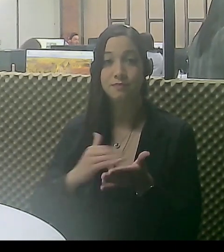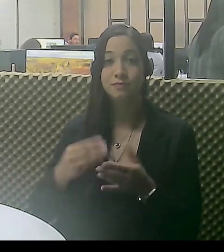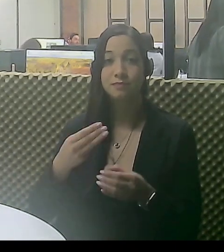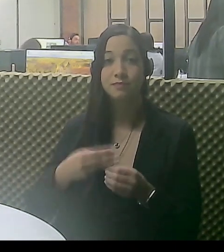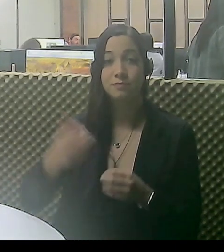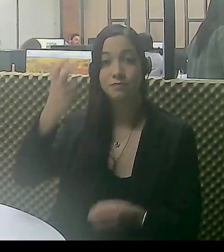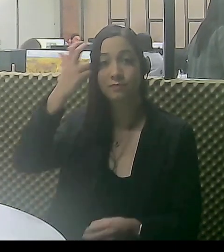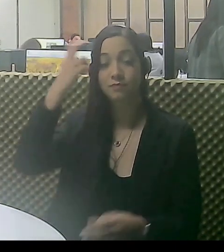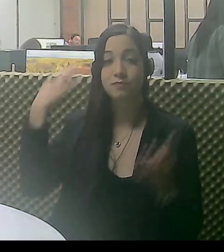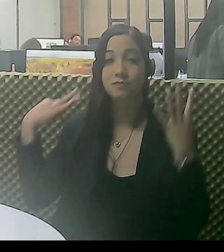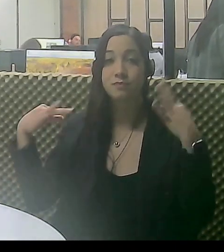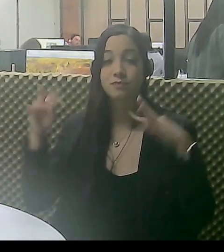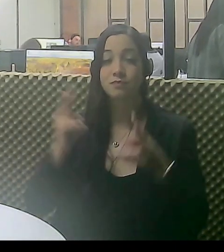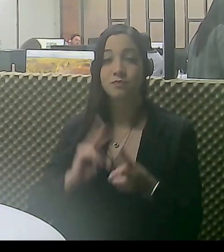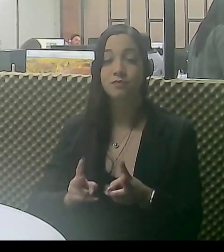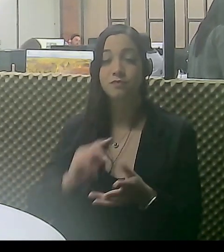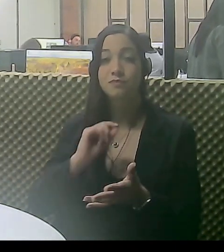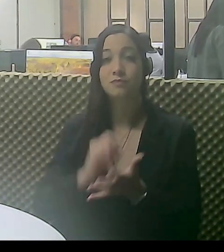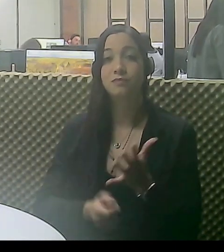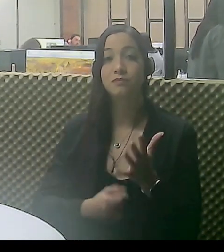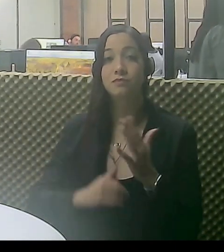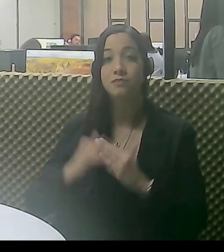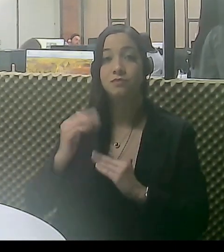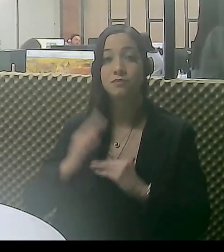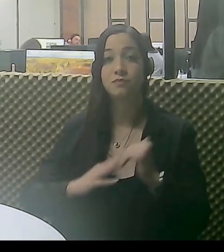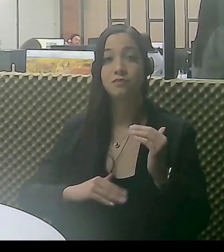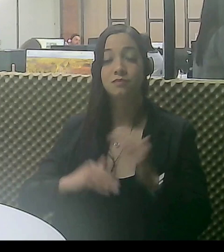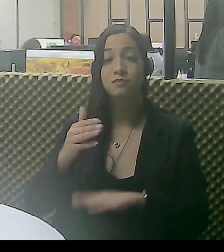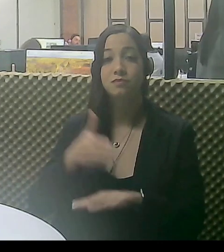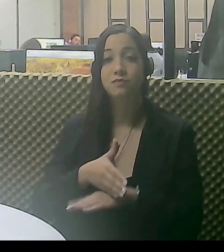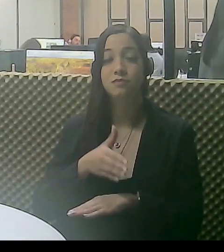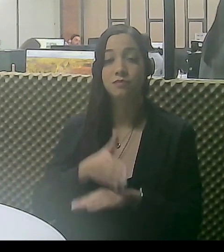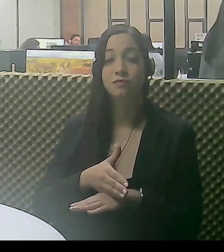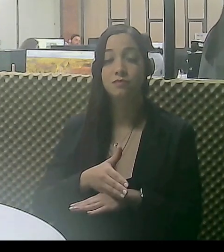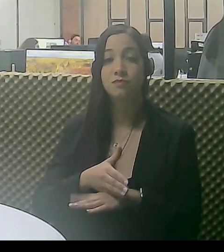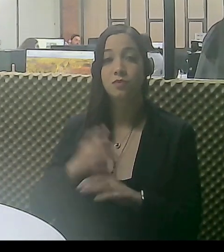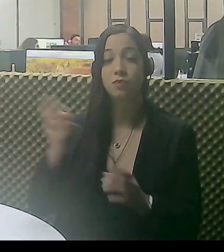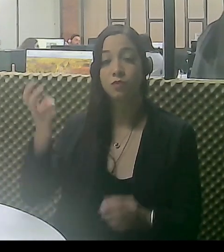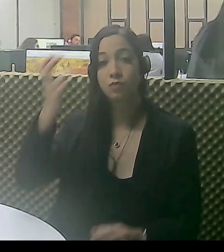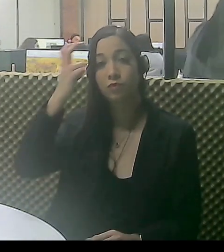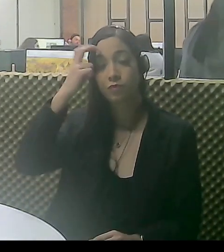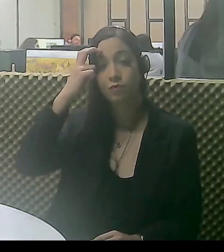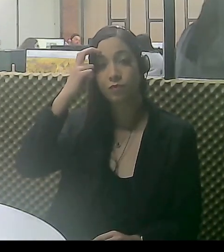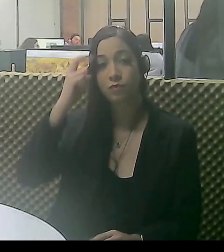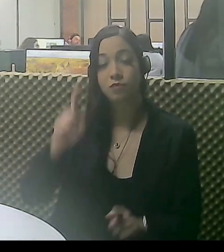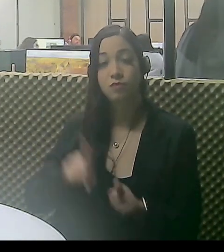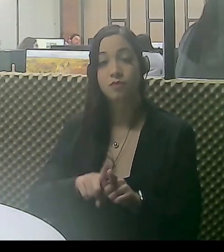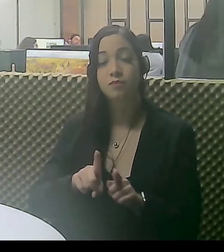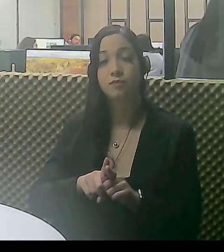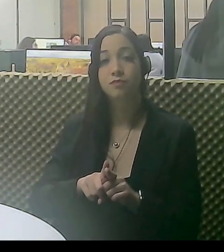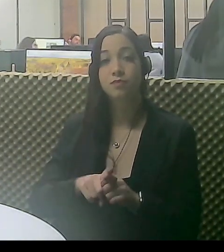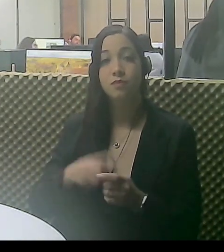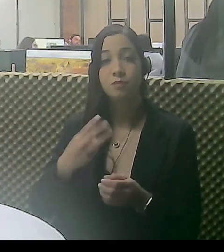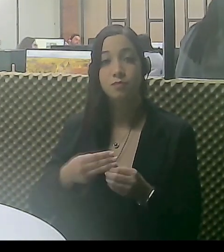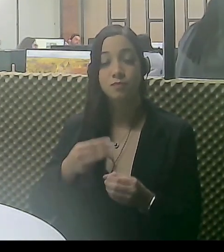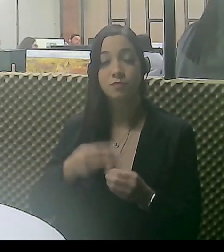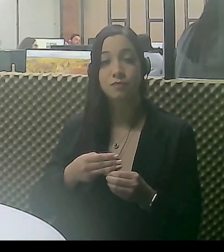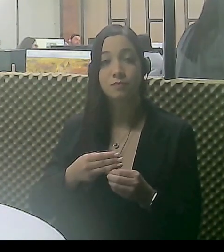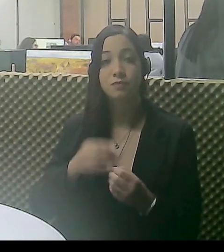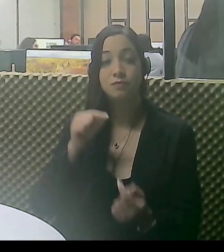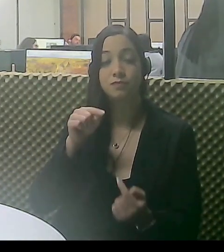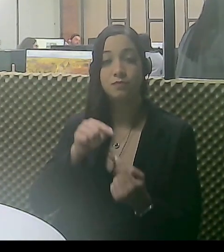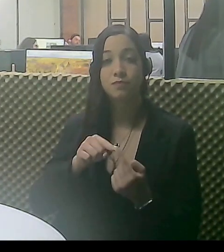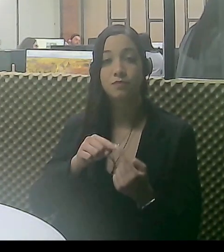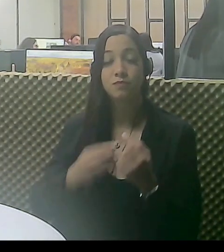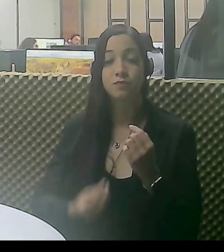Municipal de Cultura e Turismo continua cadastrando profissionais que atuam no setor de cultura e agentes culturais do município. O